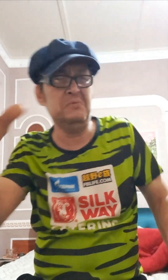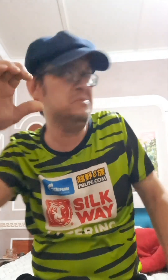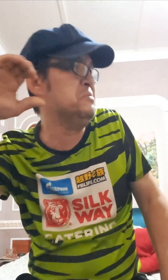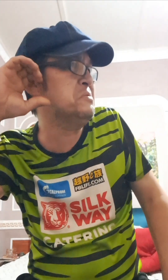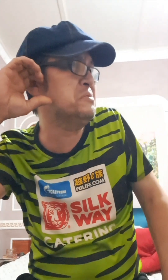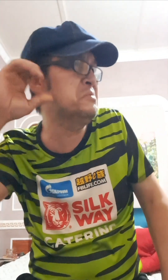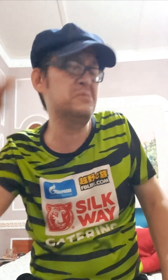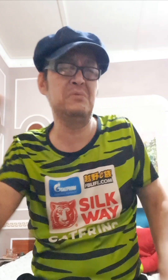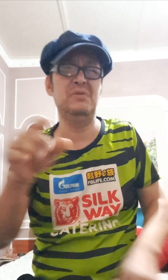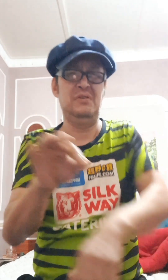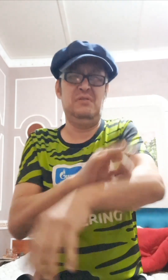aroma específicos.